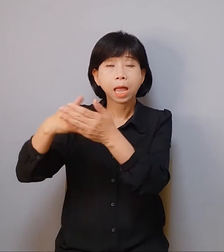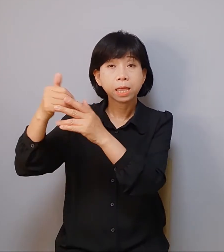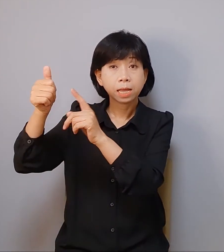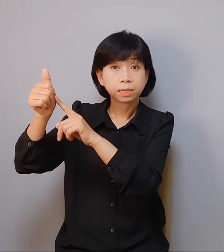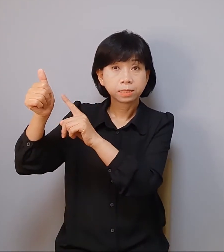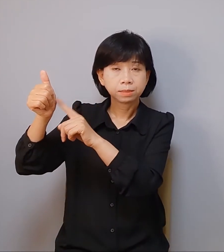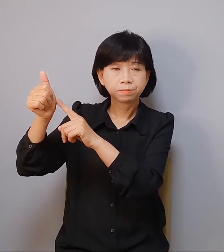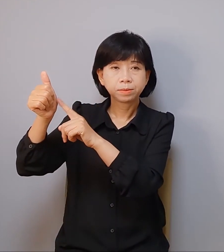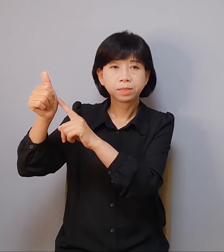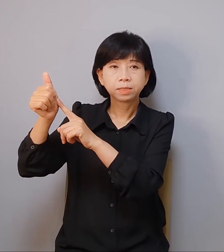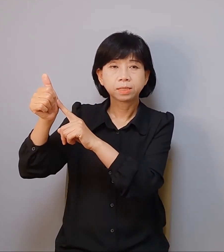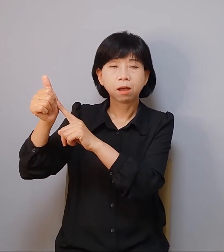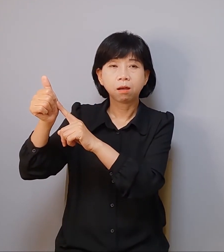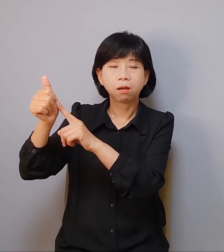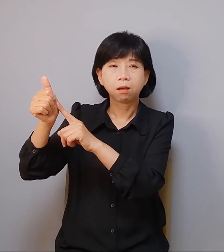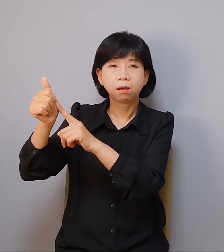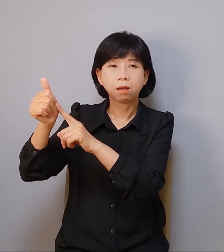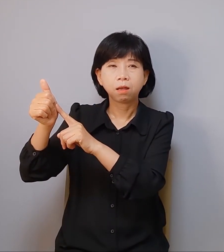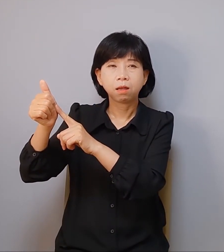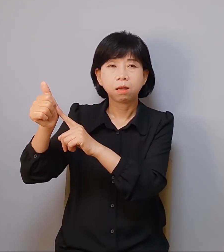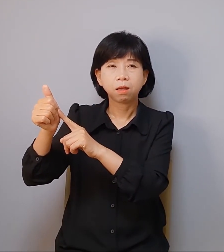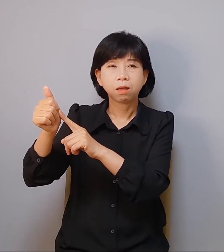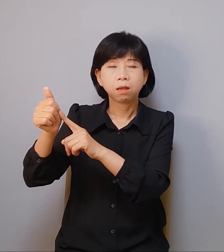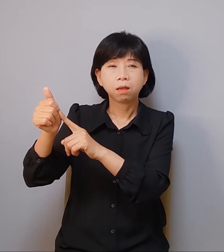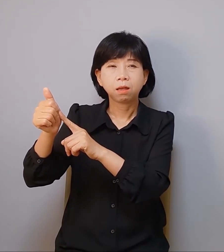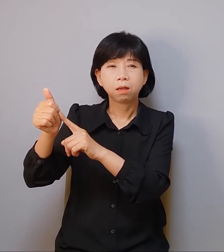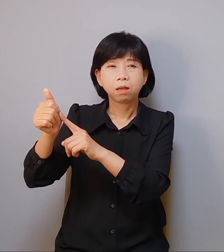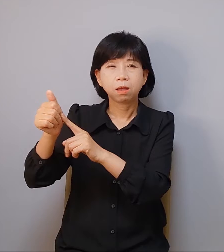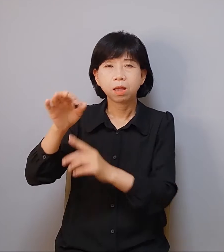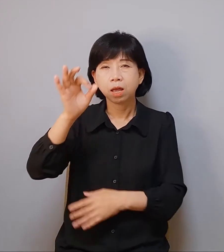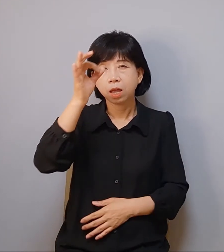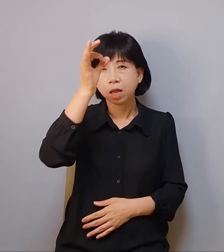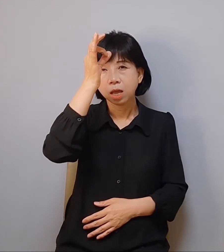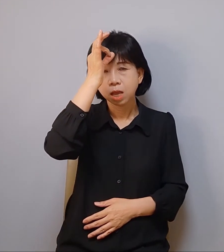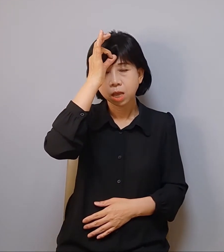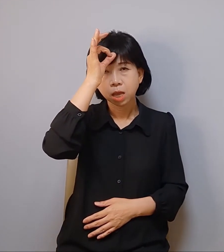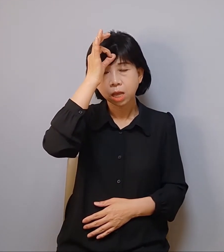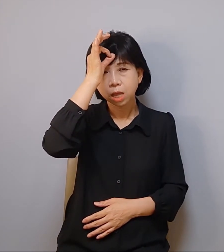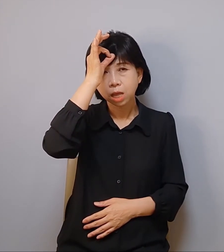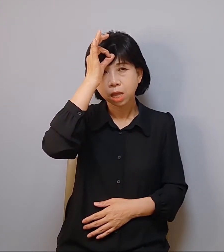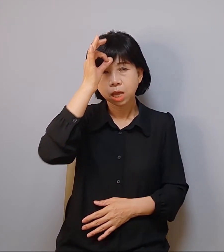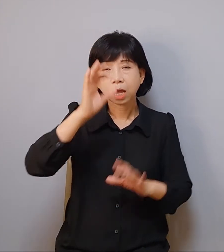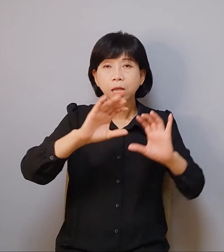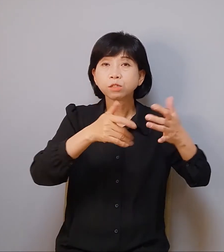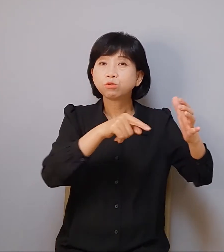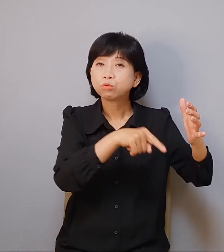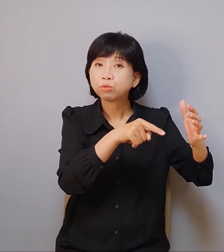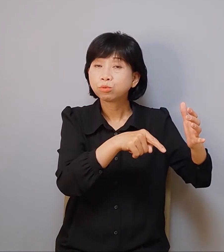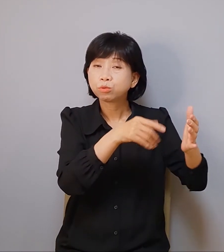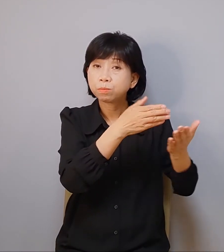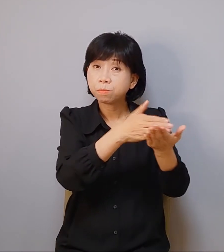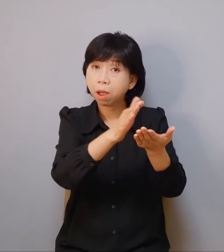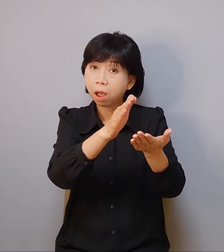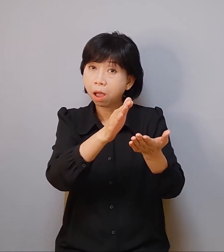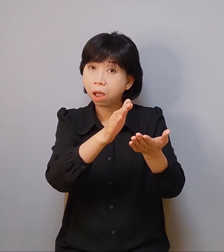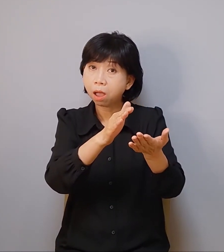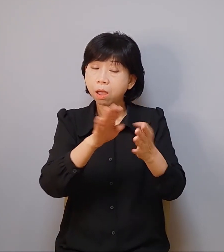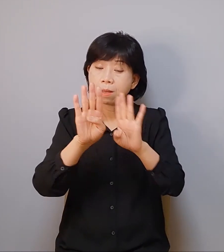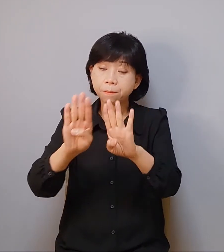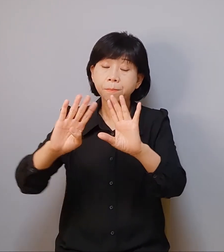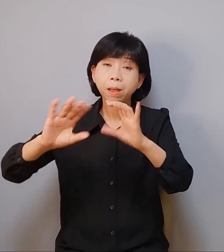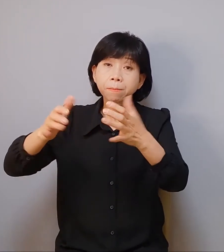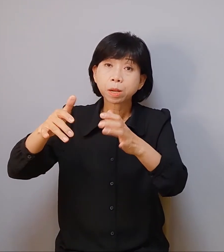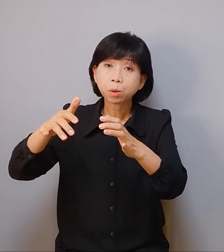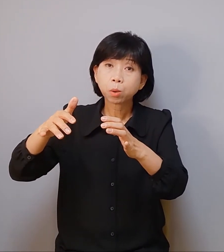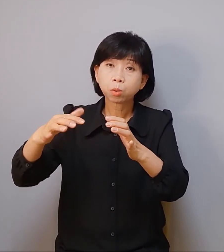주는 것처럼 보였지만 아수르보다 더 강포가 심하게 이스라엘 백성들이 이 바벨론 사람들에게 혹독하게